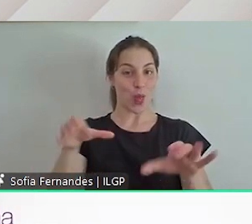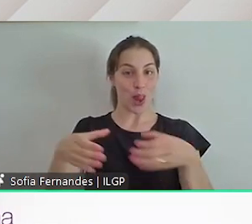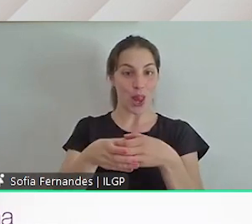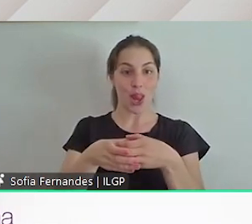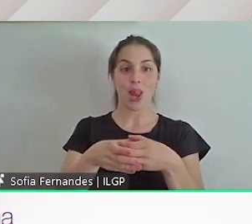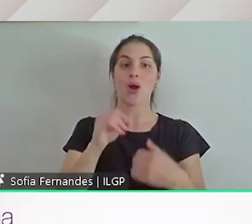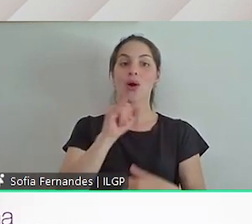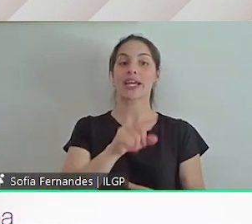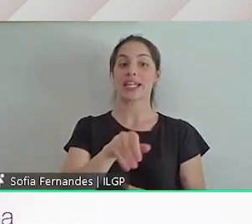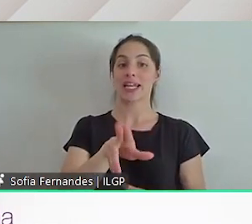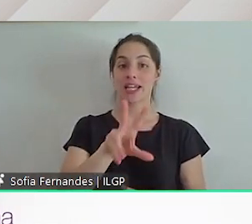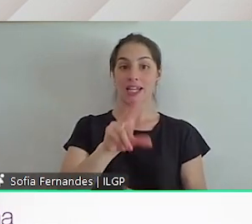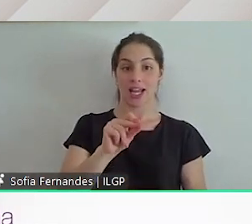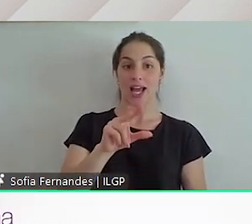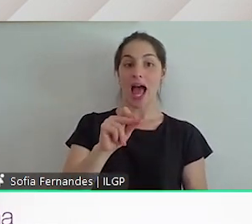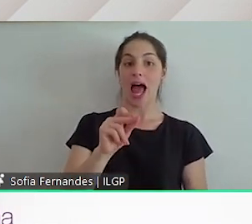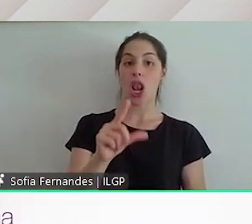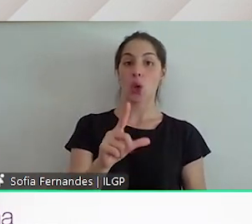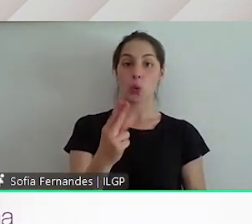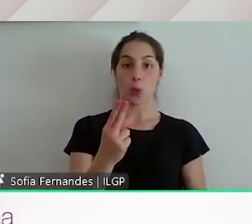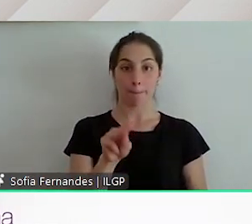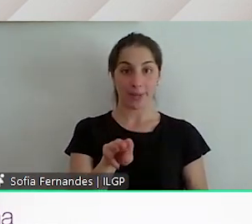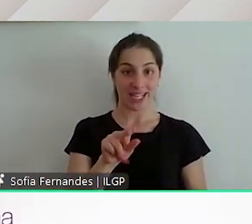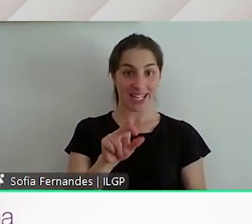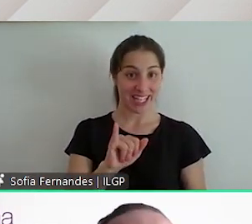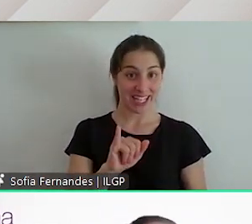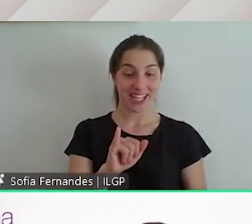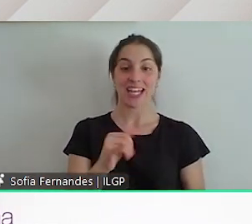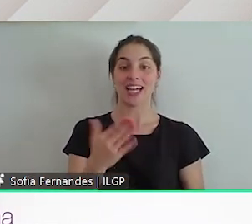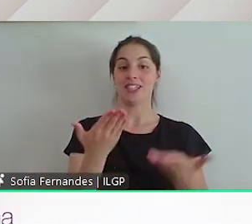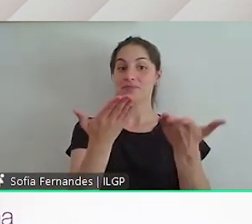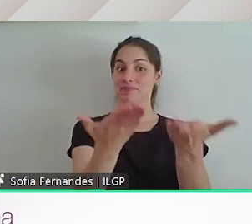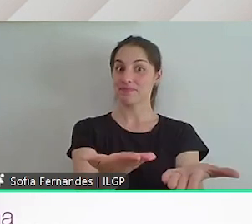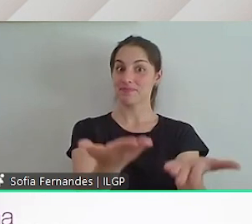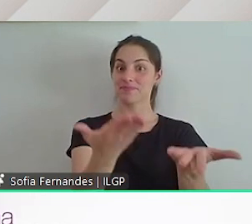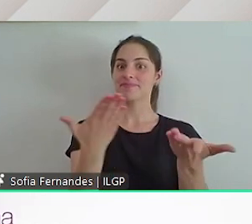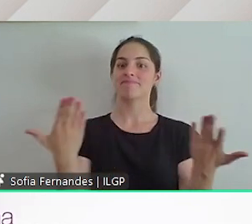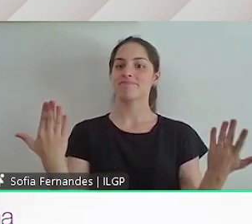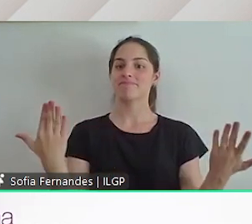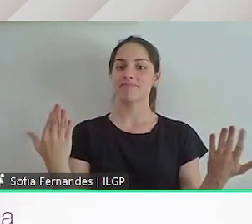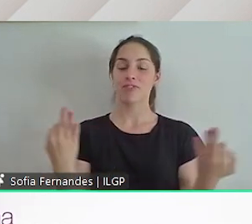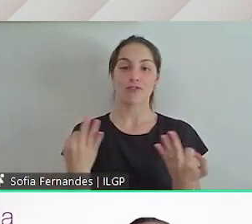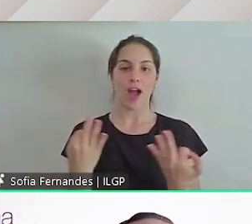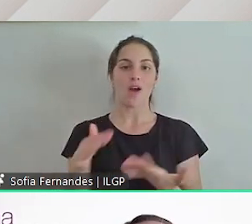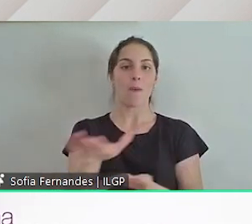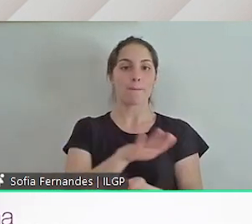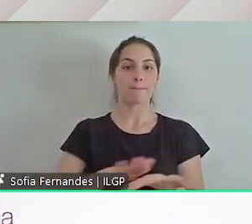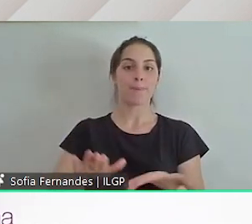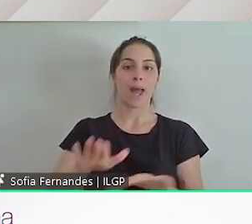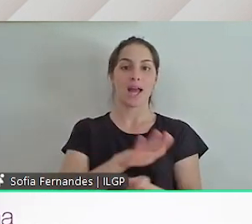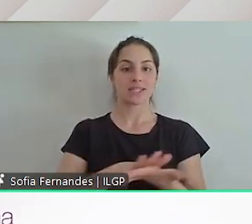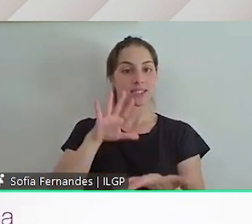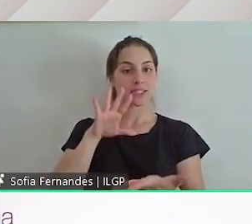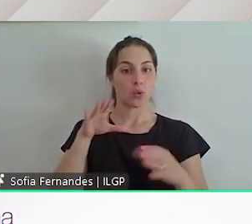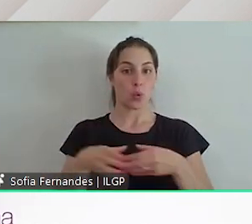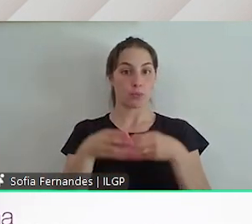rede Alumni. Tal como vos disse, este é de facto, esta é a base desta